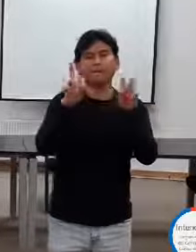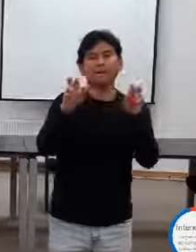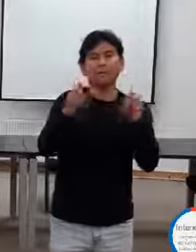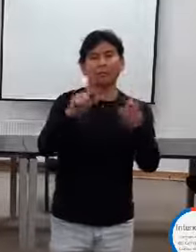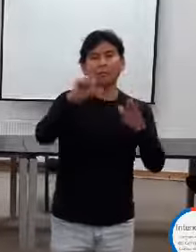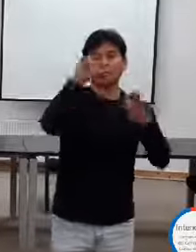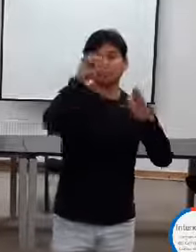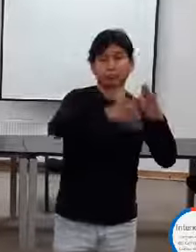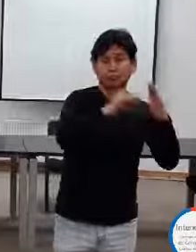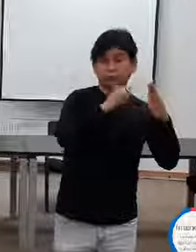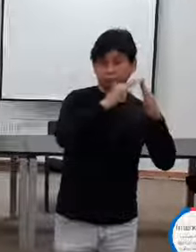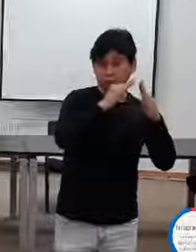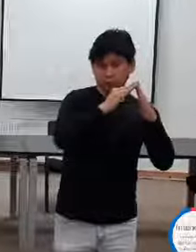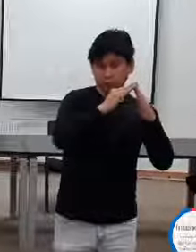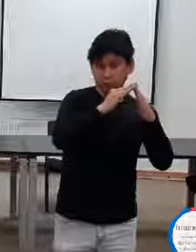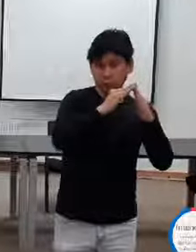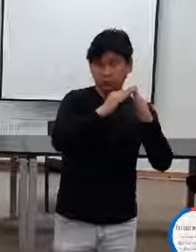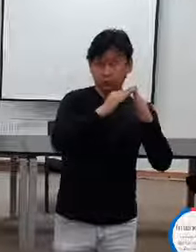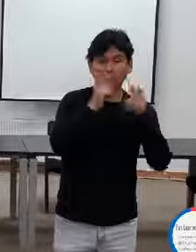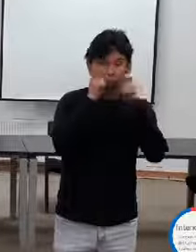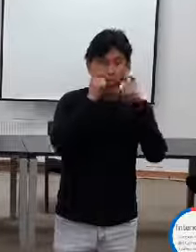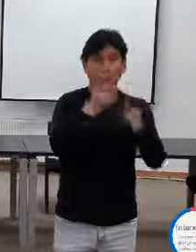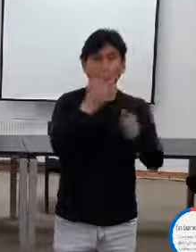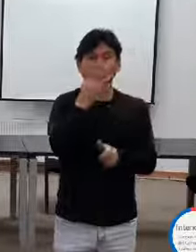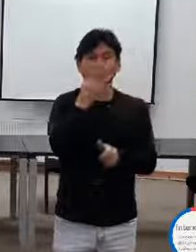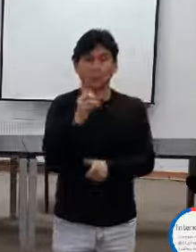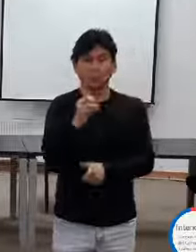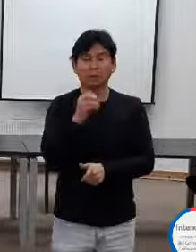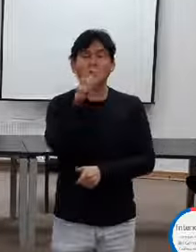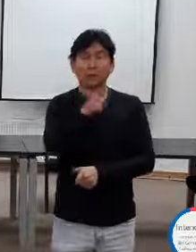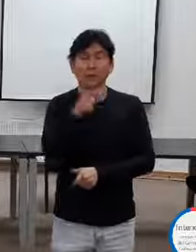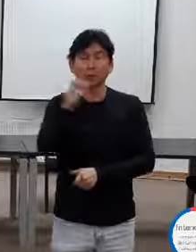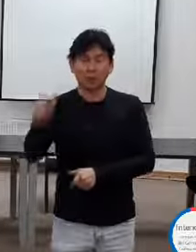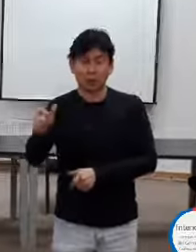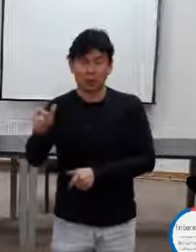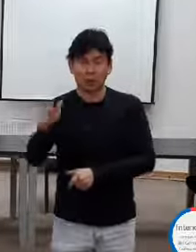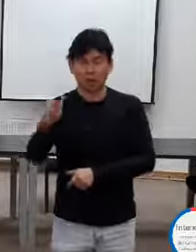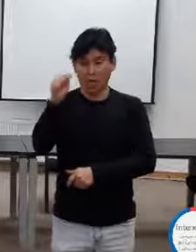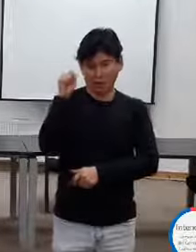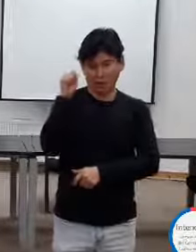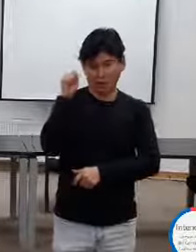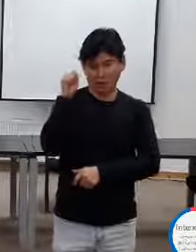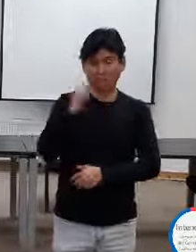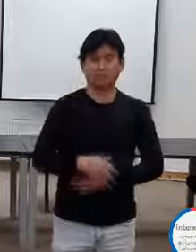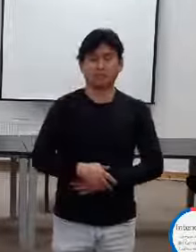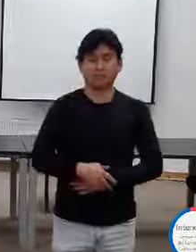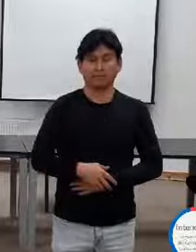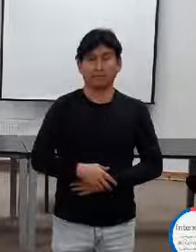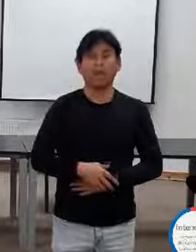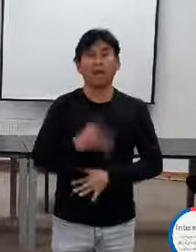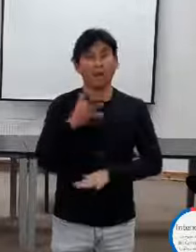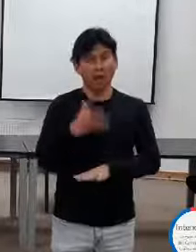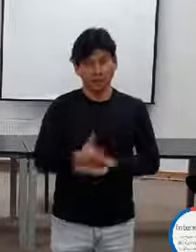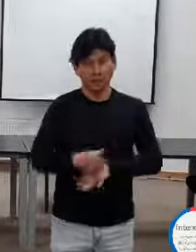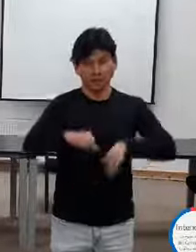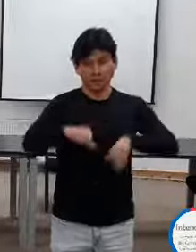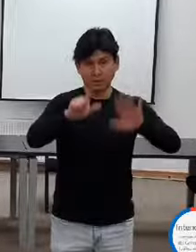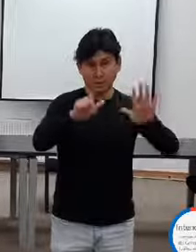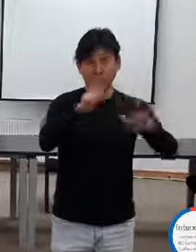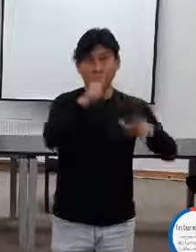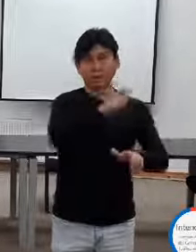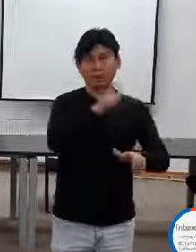al toque de queda, se controlaron 40 personas el día de ayer y tenemos 7